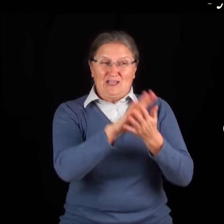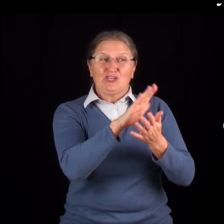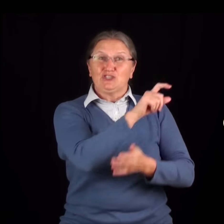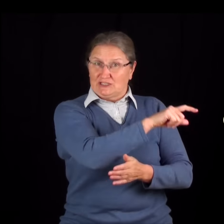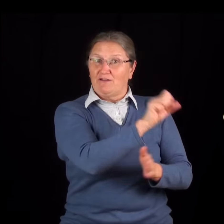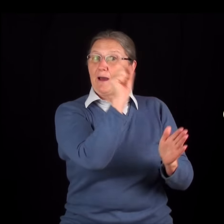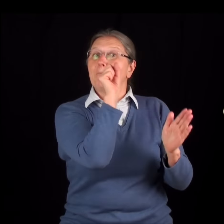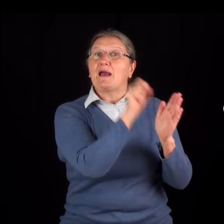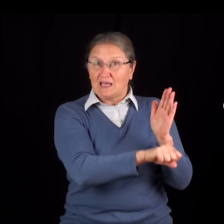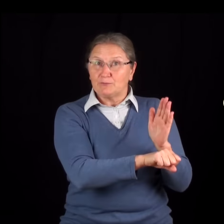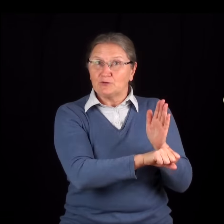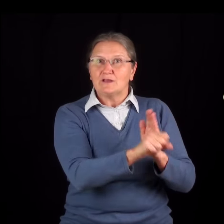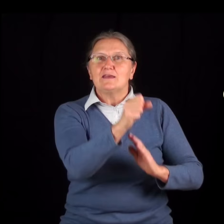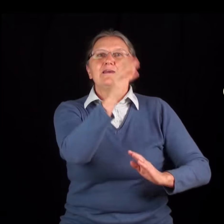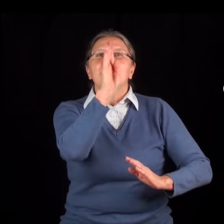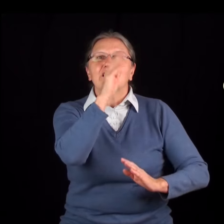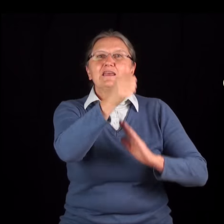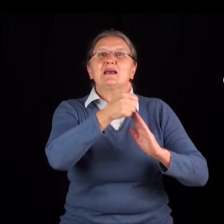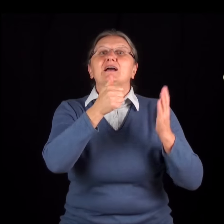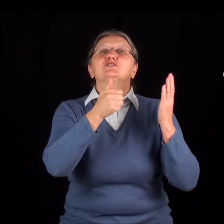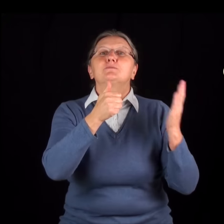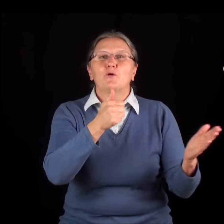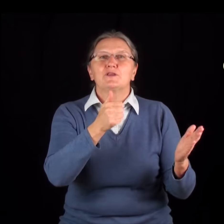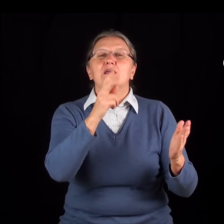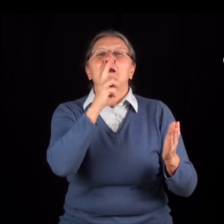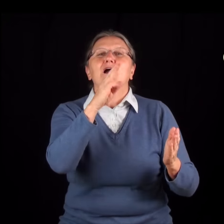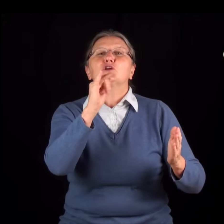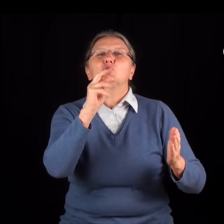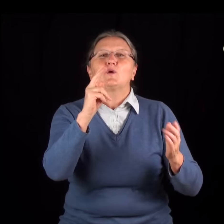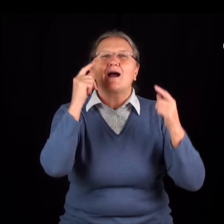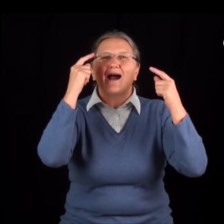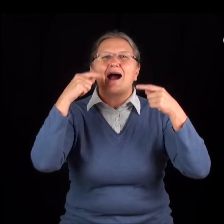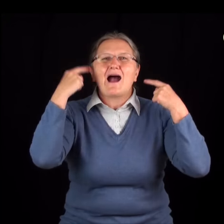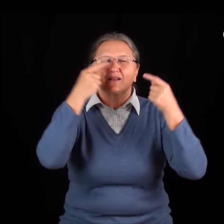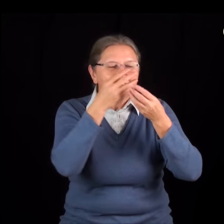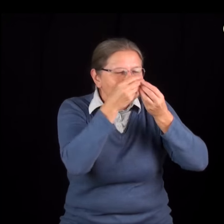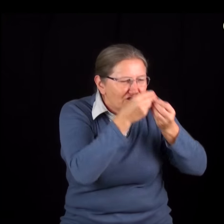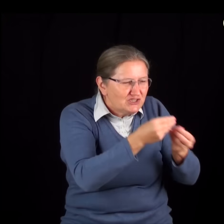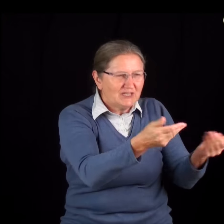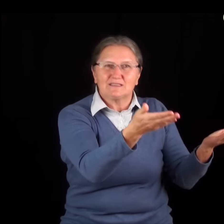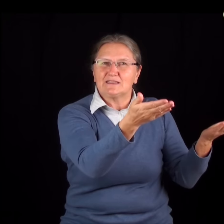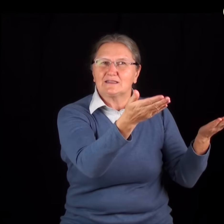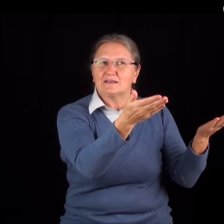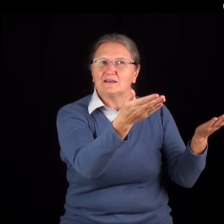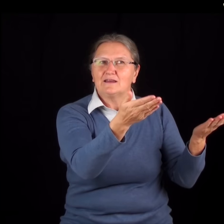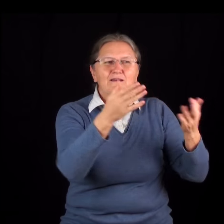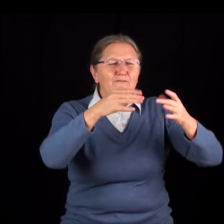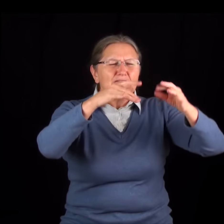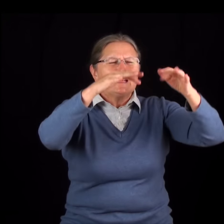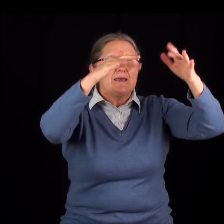нечестивые погибнут, и враги Господни, как туг агнцев, исчезнут. В дыме